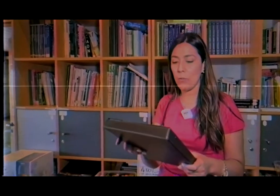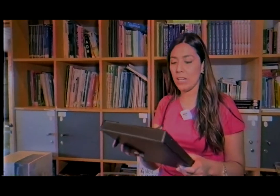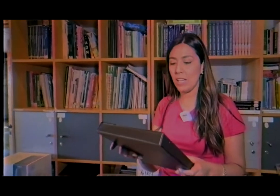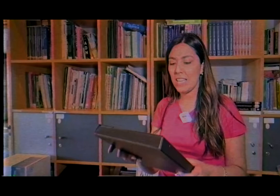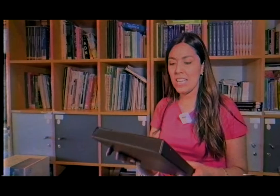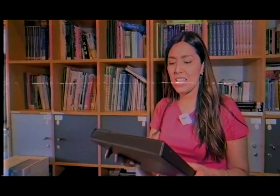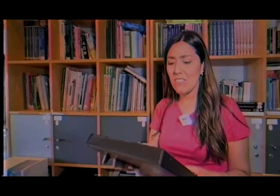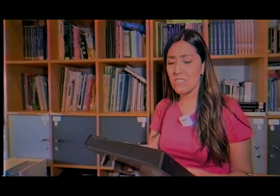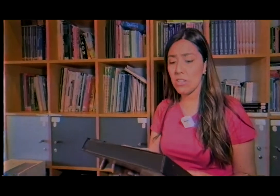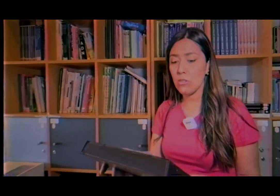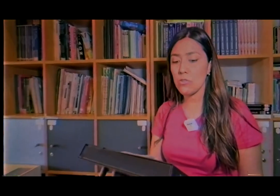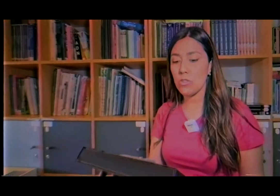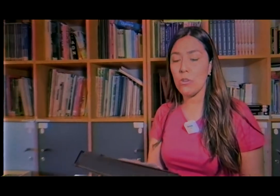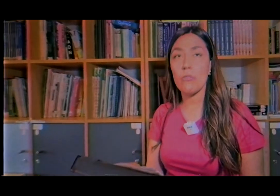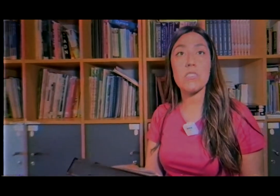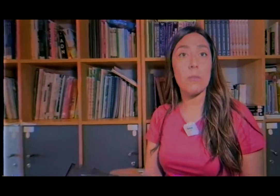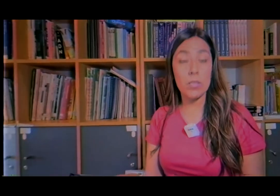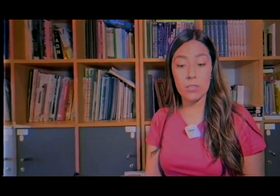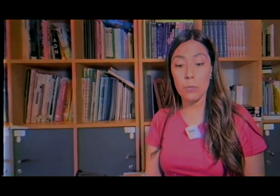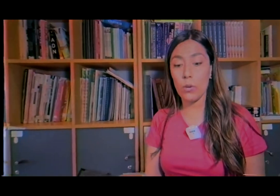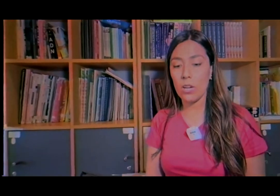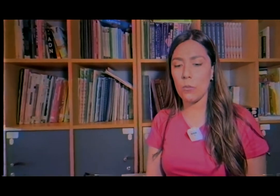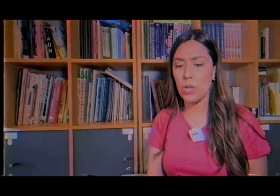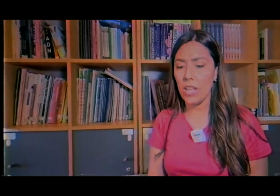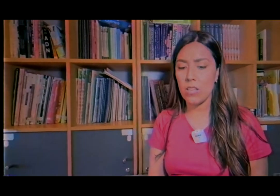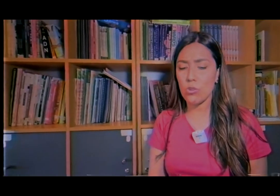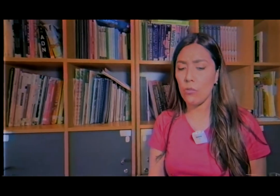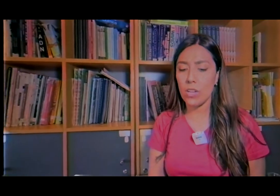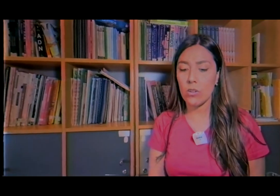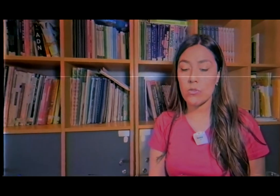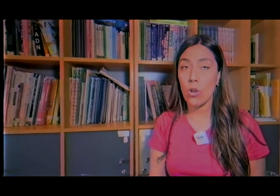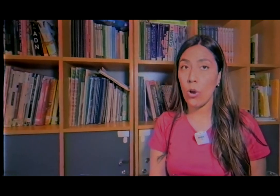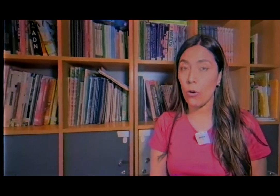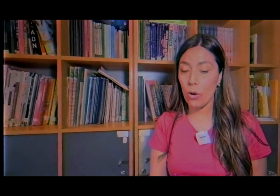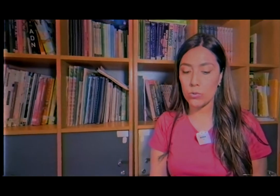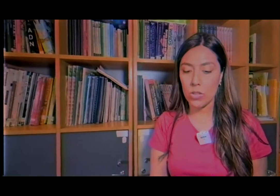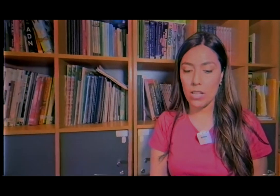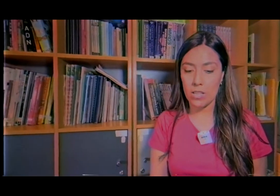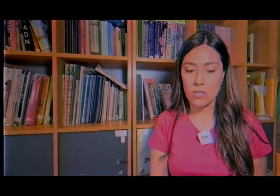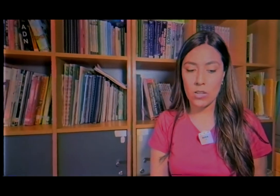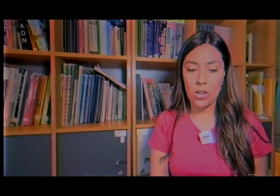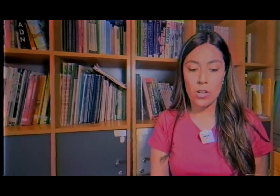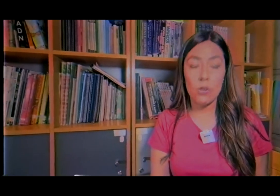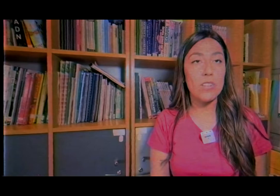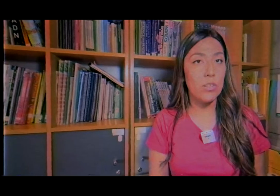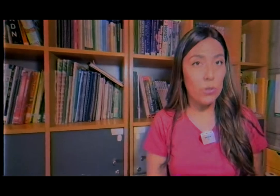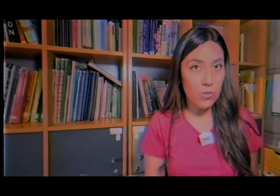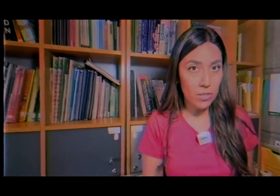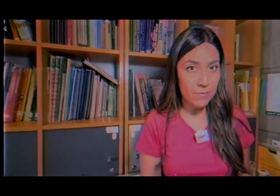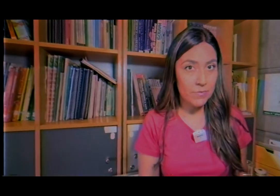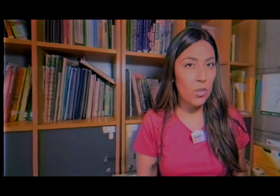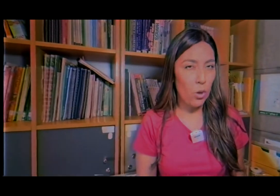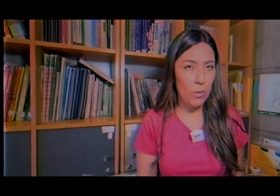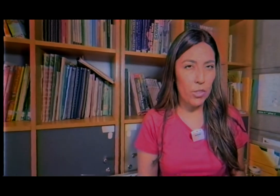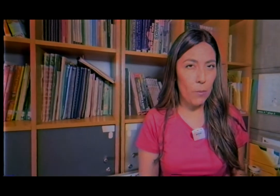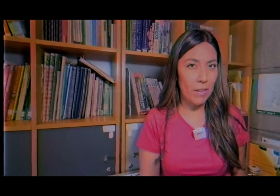humana, y debe ser reconocido oficialmente por las comunidades, gobiernos o autoridades, lo que se conoce como idioma.